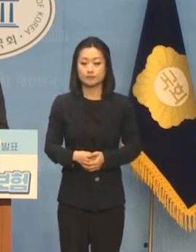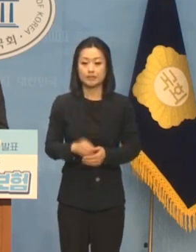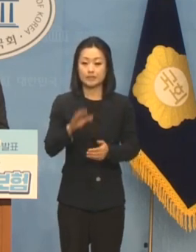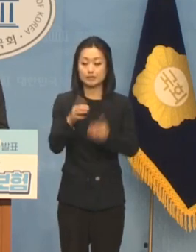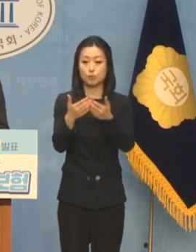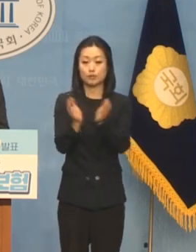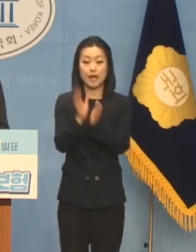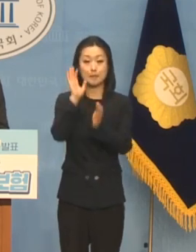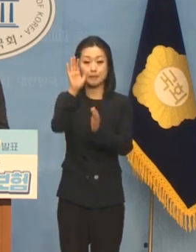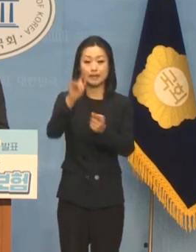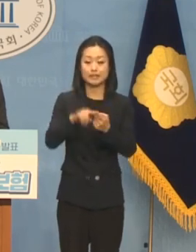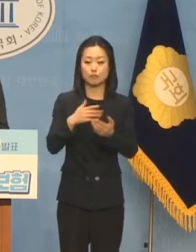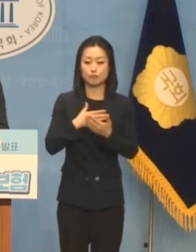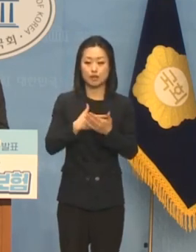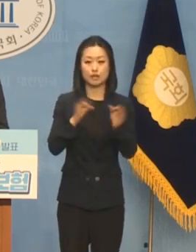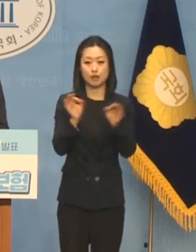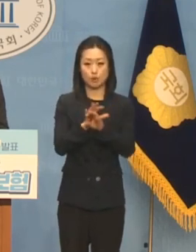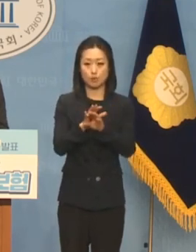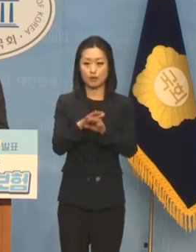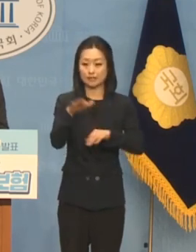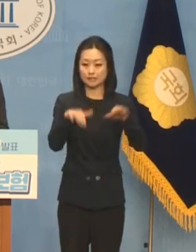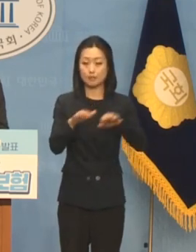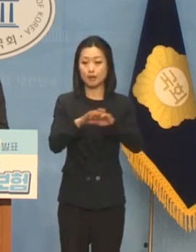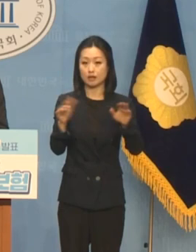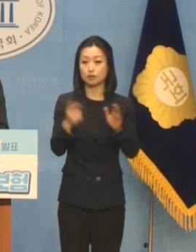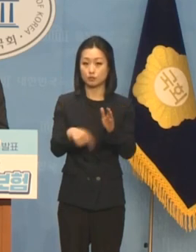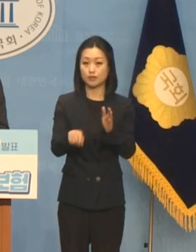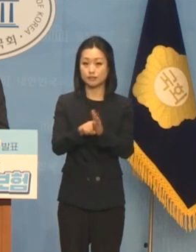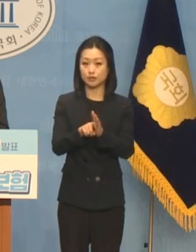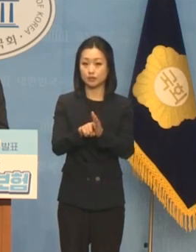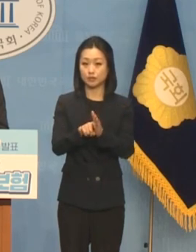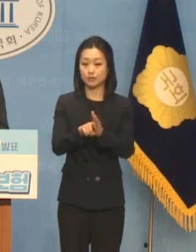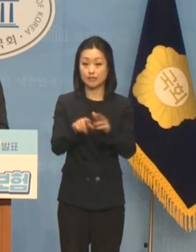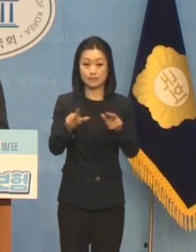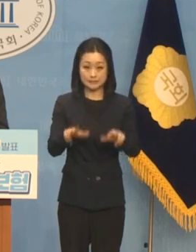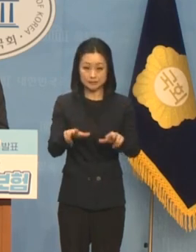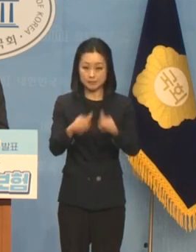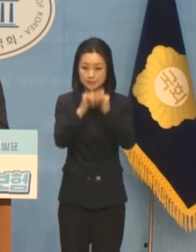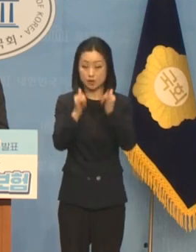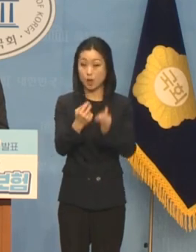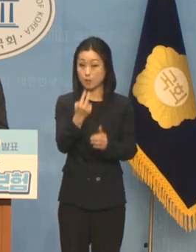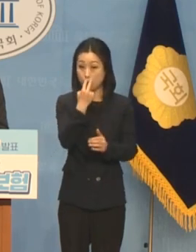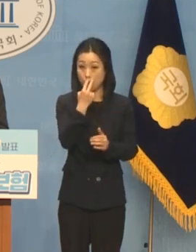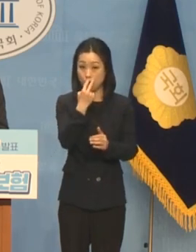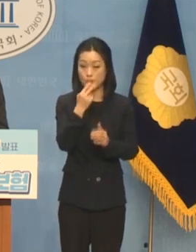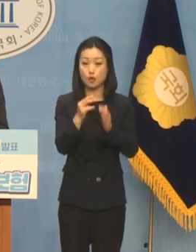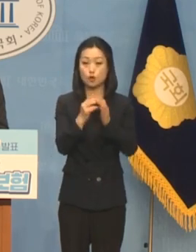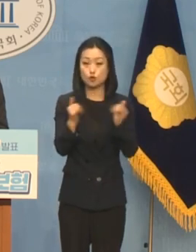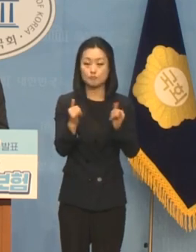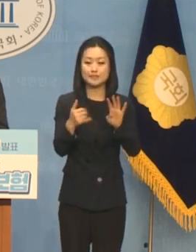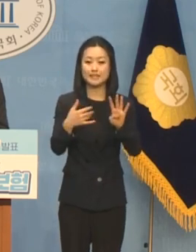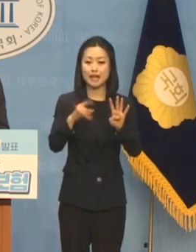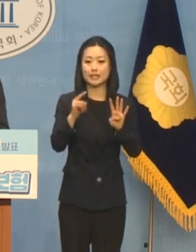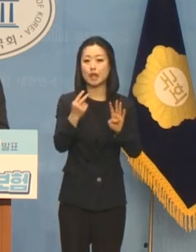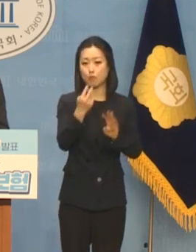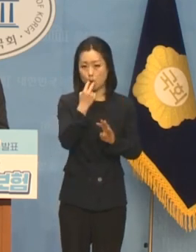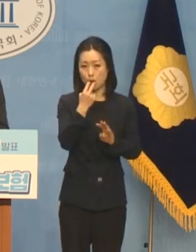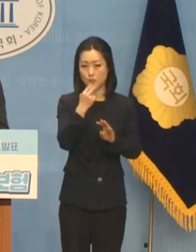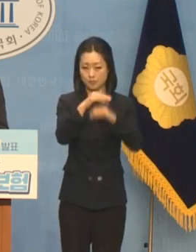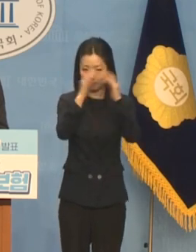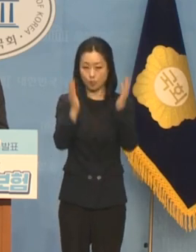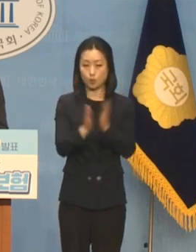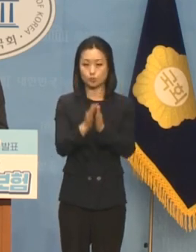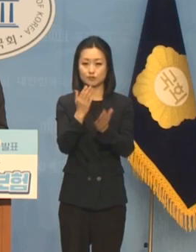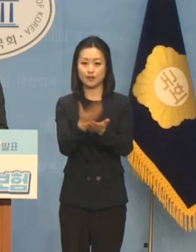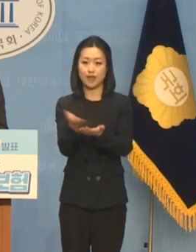진보당은 미래에 대한 불안을 해소하고 불평등한 현실을 바꾸기 위해 현재의 사회보험을 전국민 4대 보험으로 전면